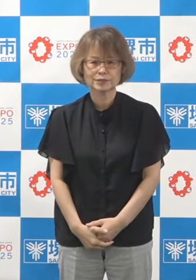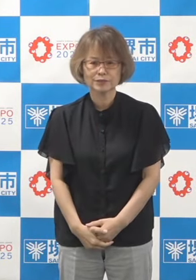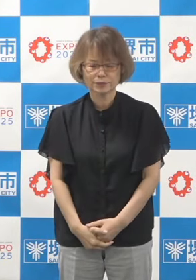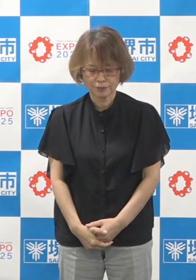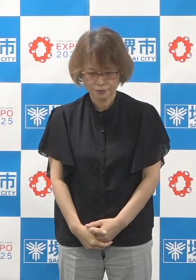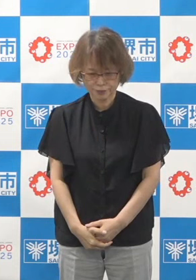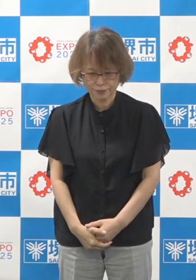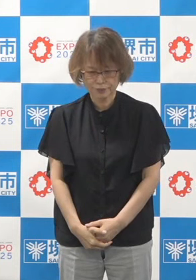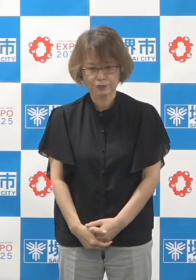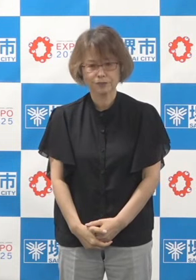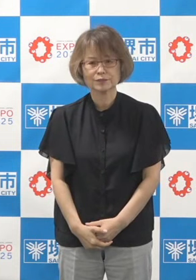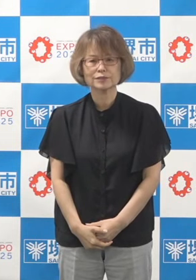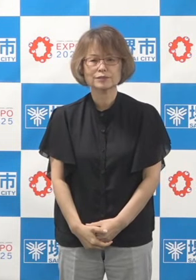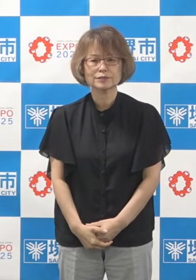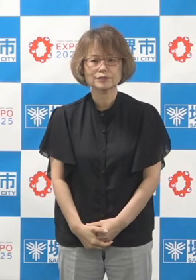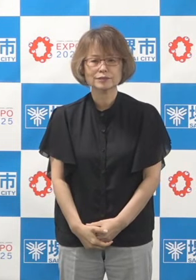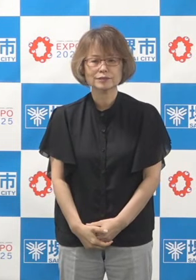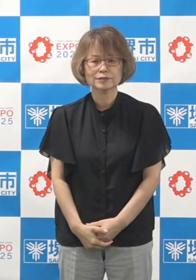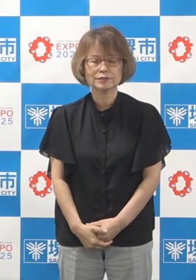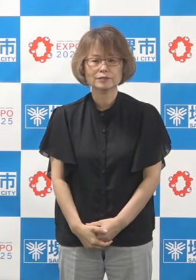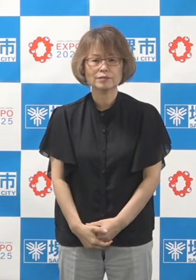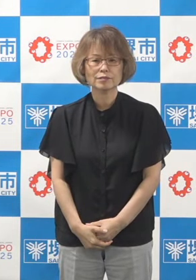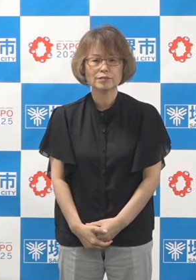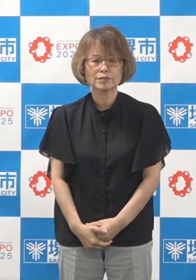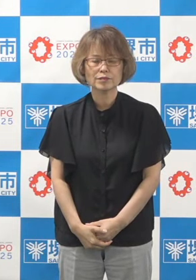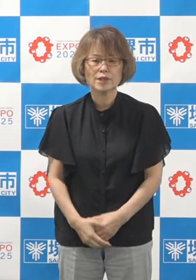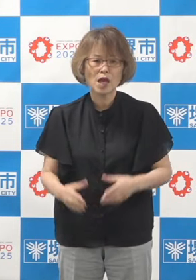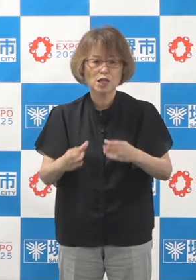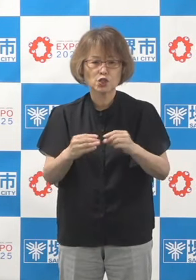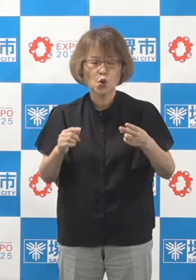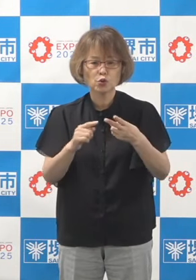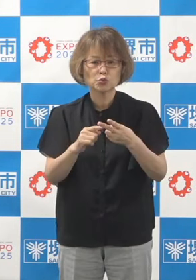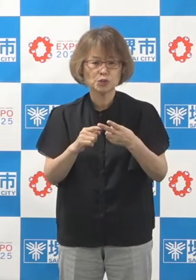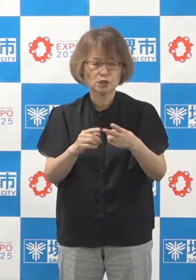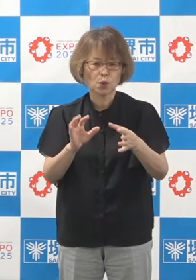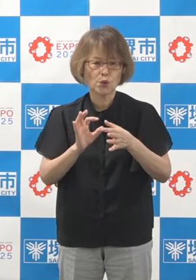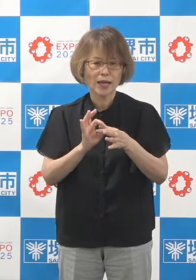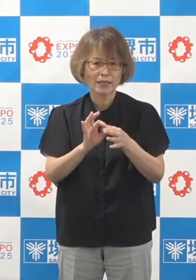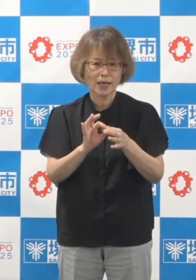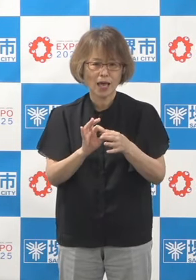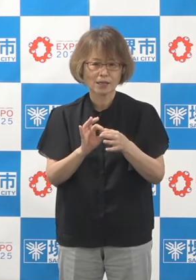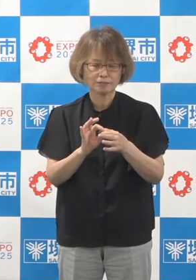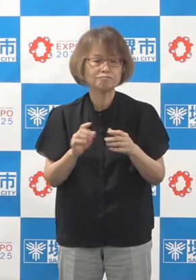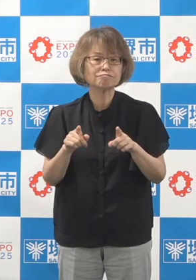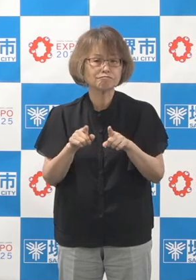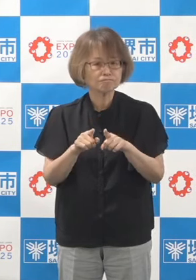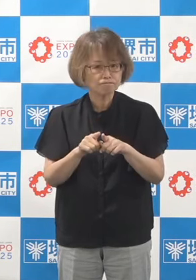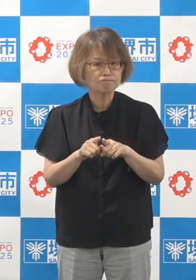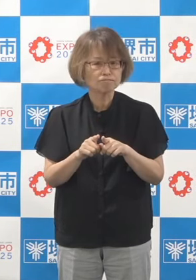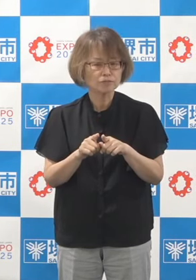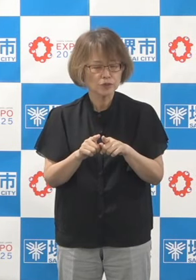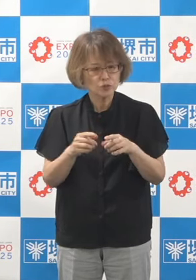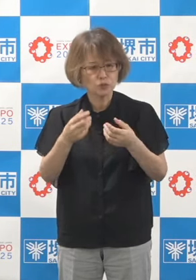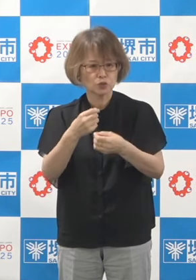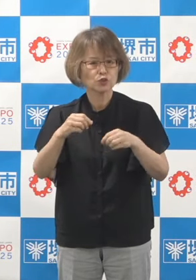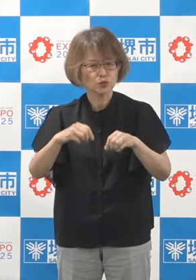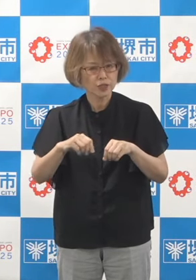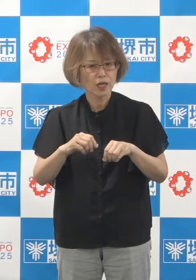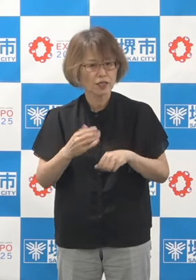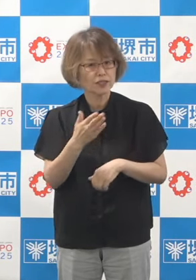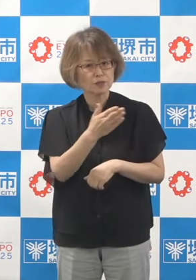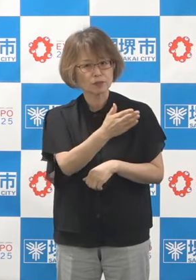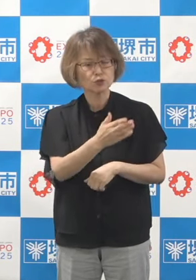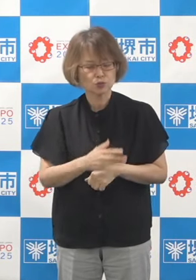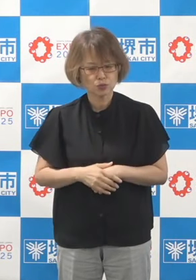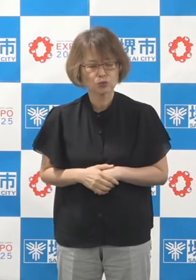日刊工業新聞の富井です。日本郵便との連携に関してお聞きしますけれども、協定の主